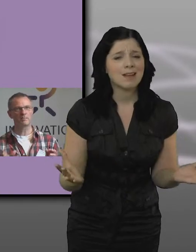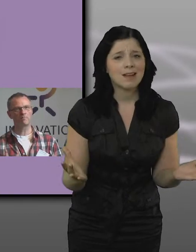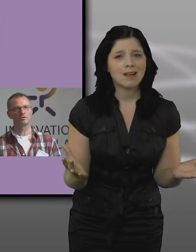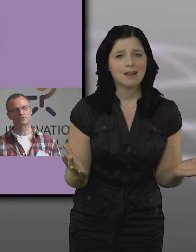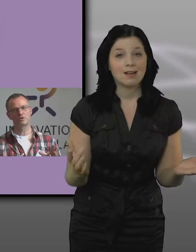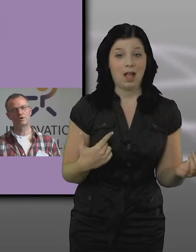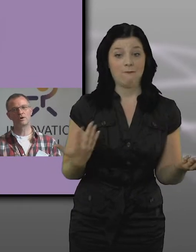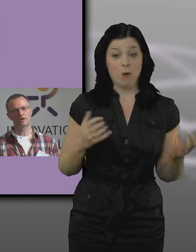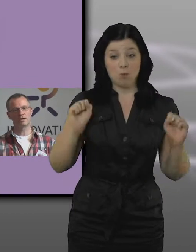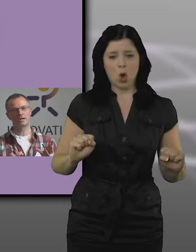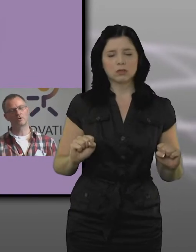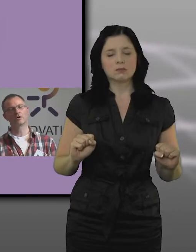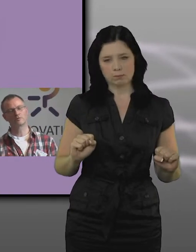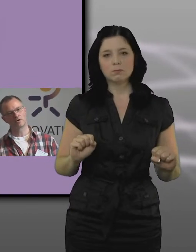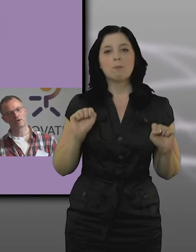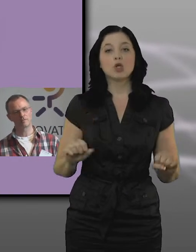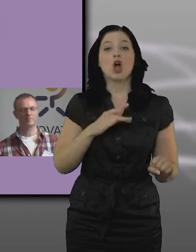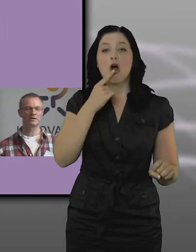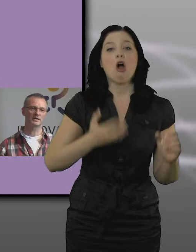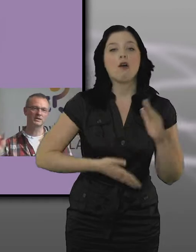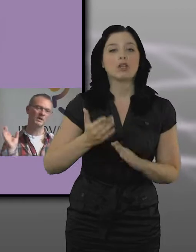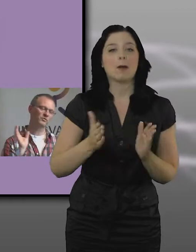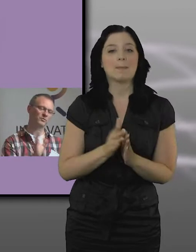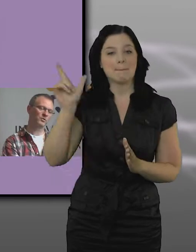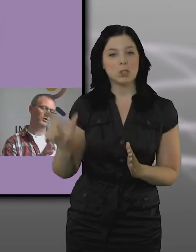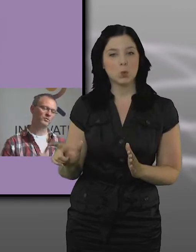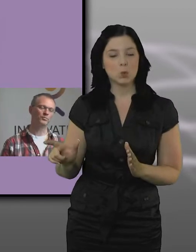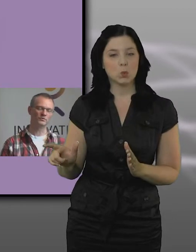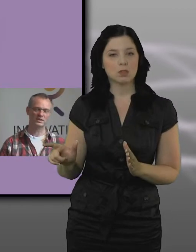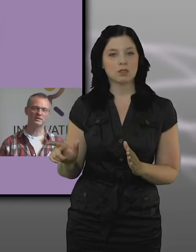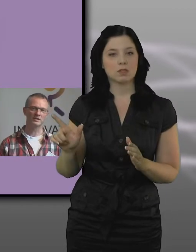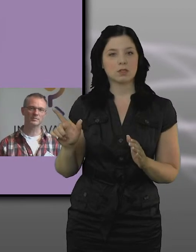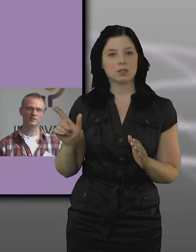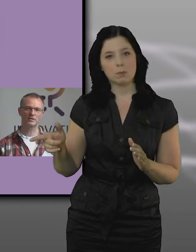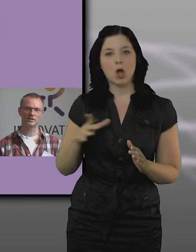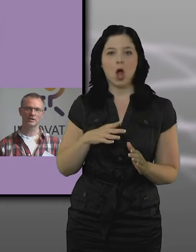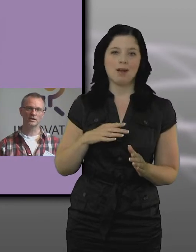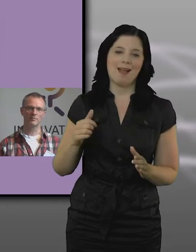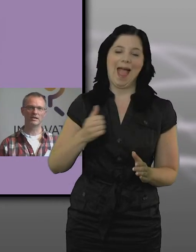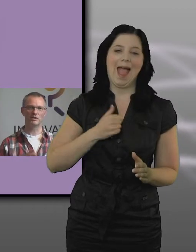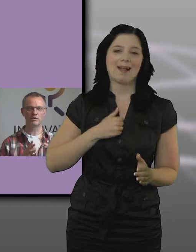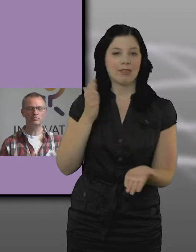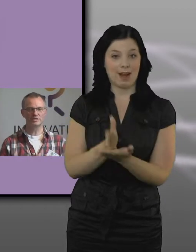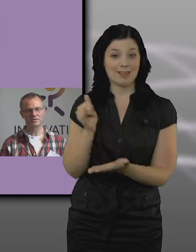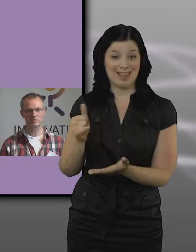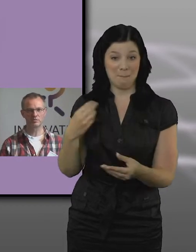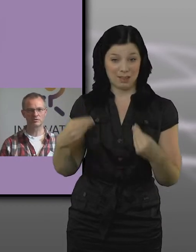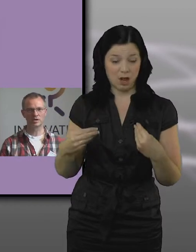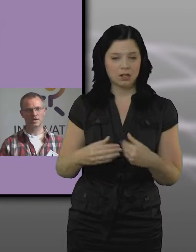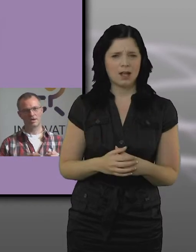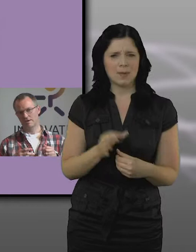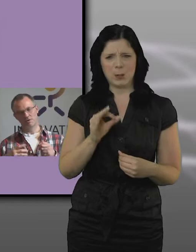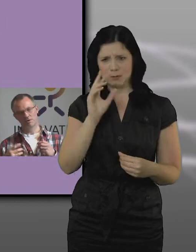att man måste ha ett avtal med människan som då har en upphovsrätt i ett material. Men hur det ska se